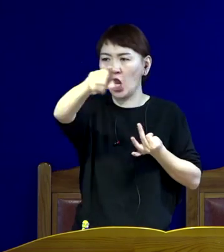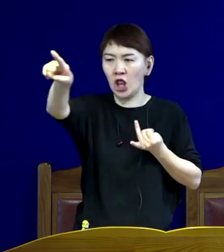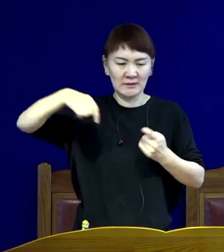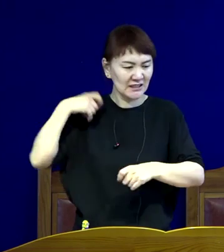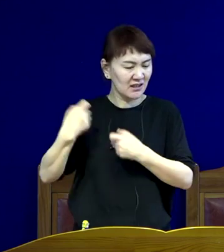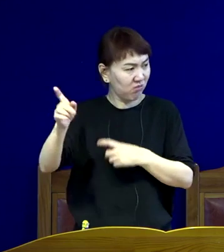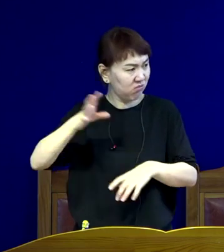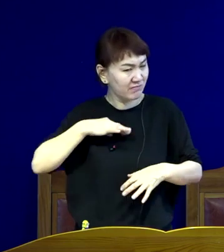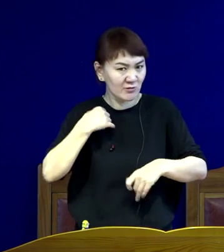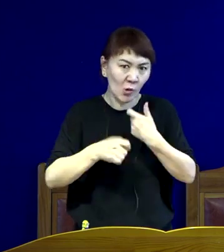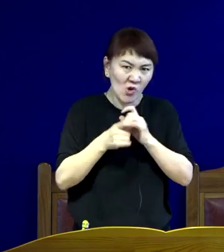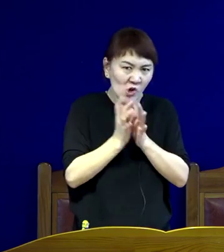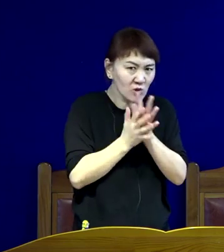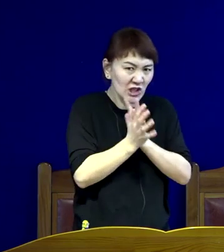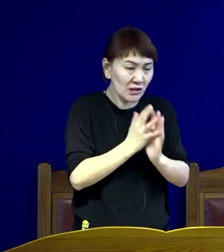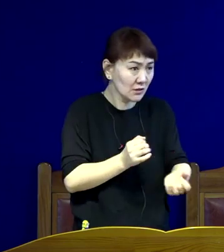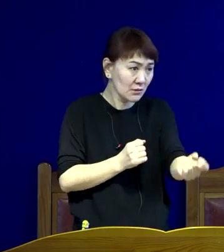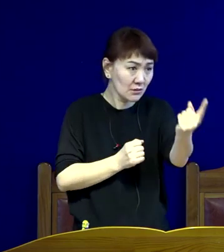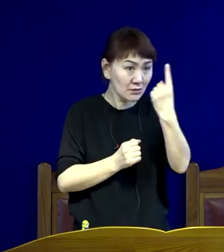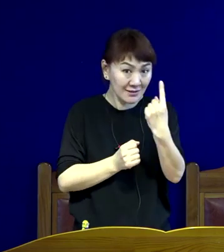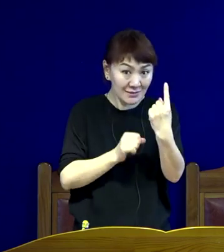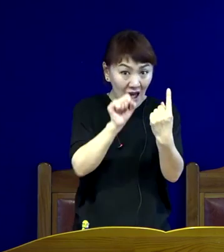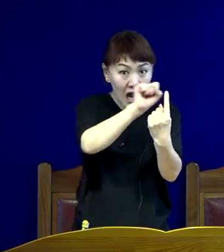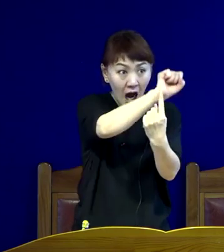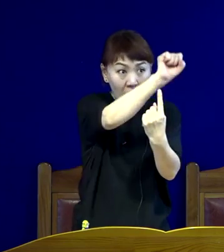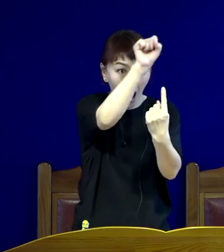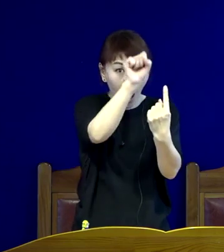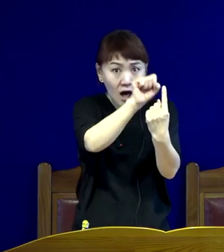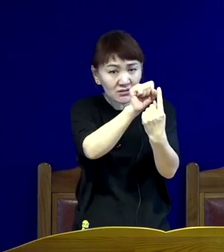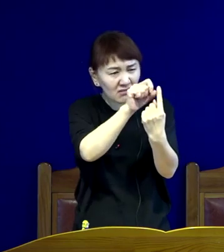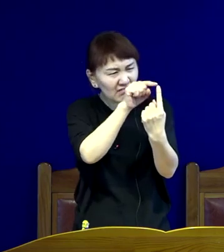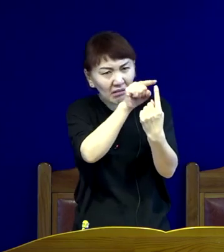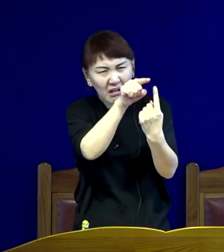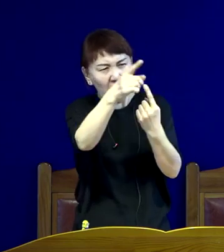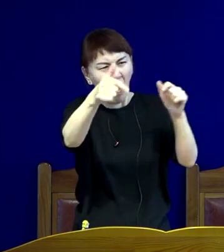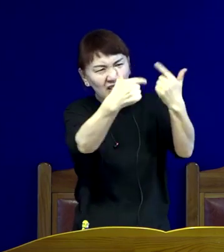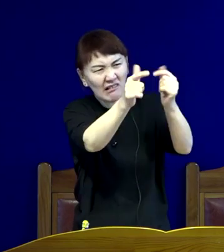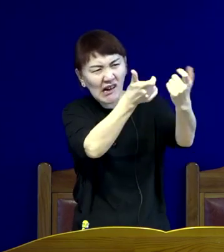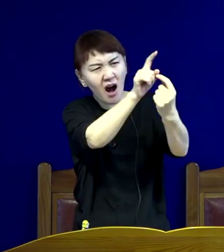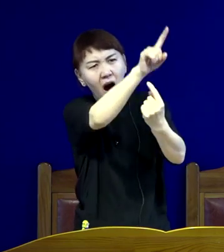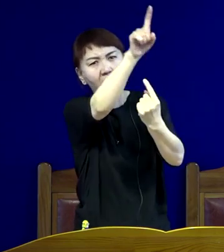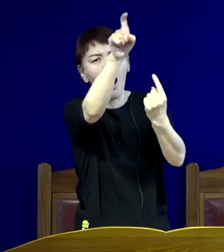гардаг. Гэхдээ энэ асуудлууд нь чухал биш.